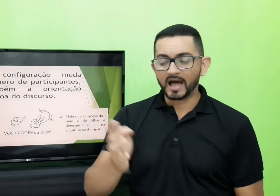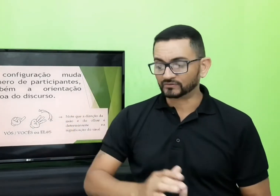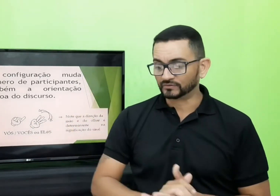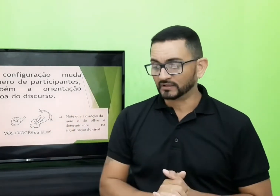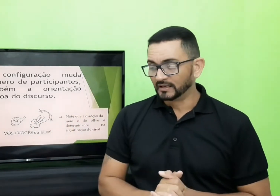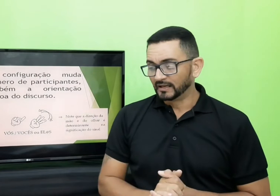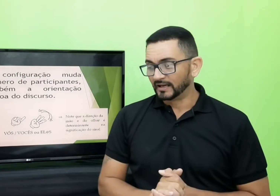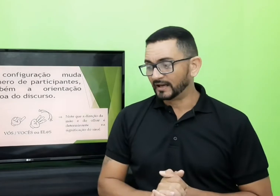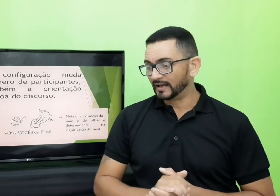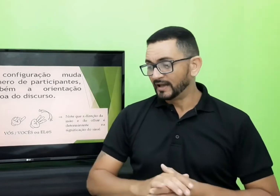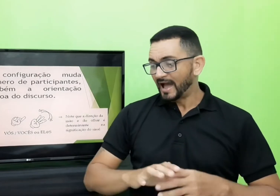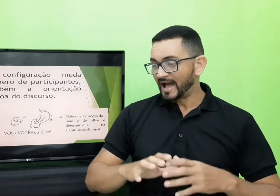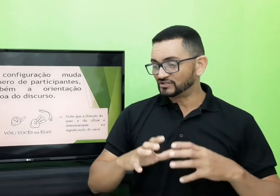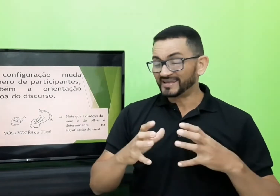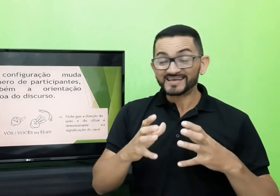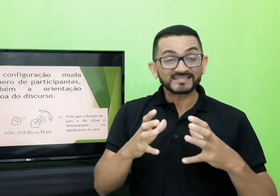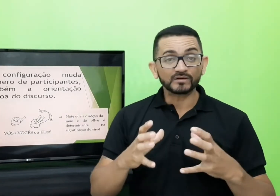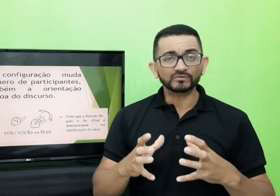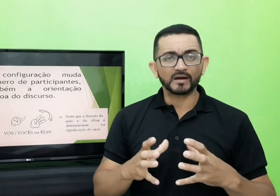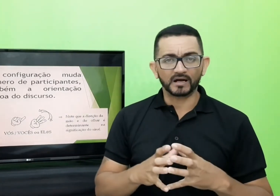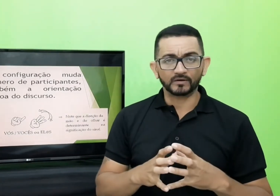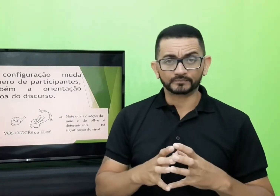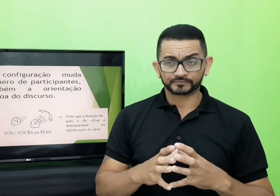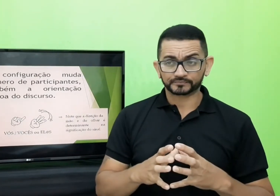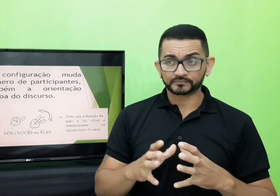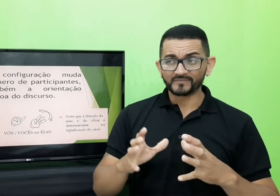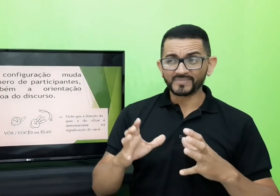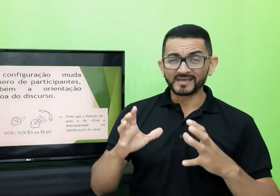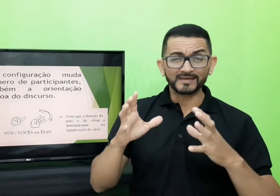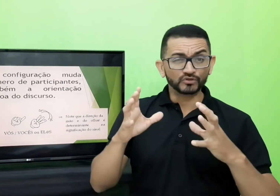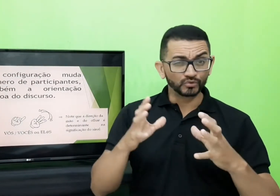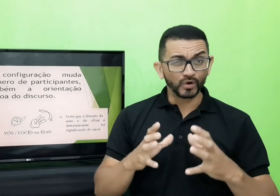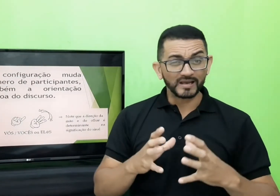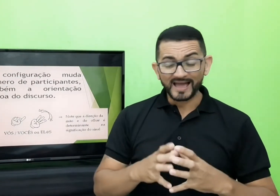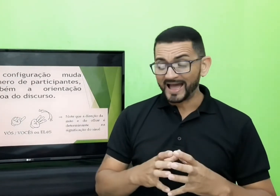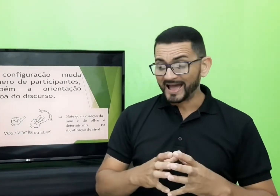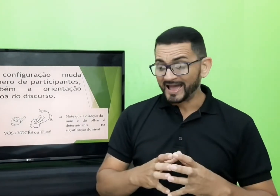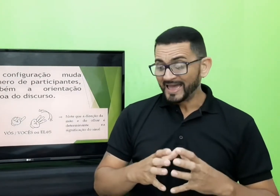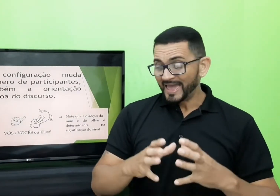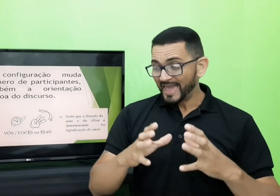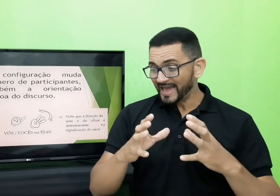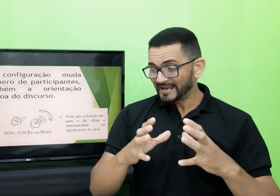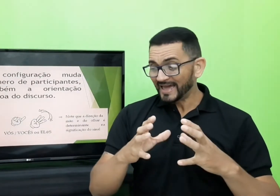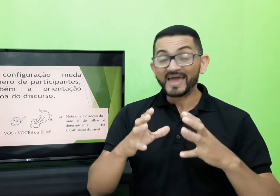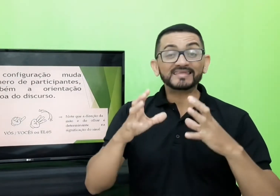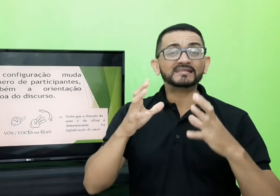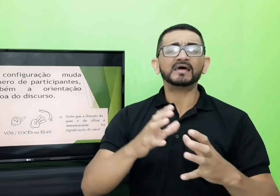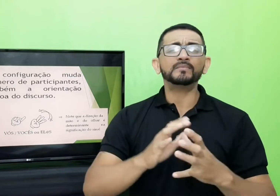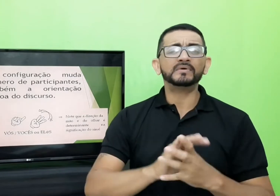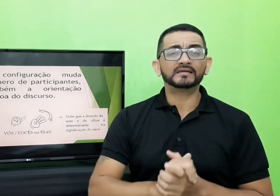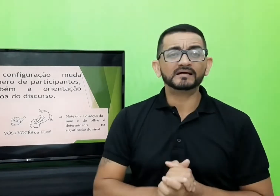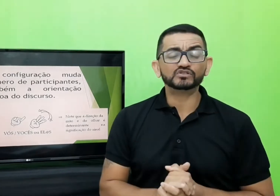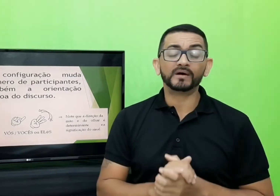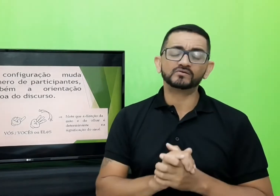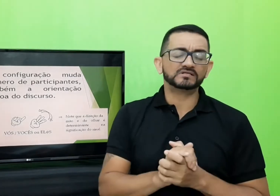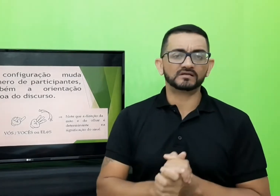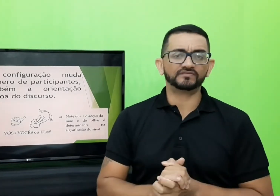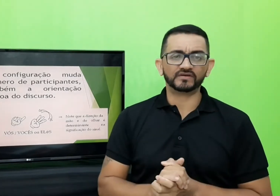4. A direção da mão e do olhar, ela é determinante para o